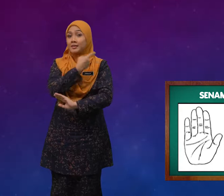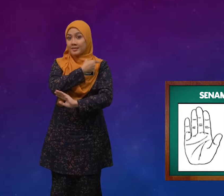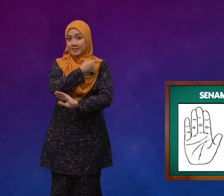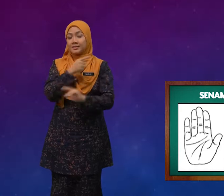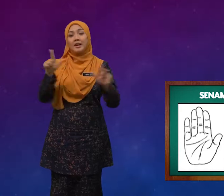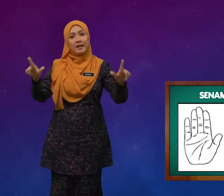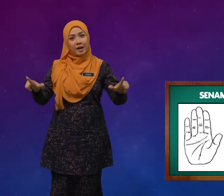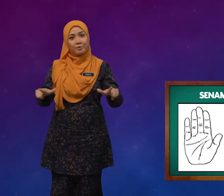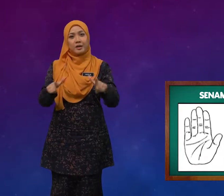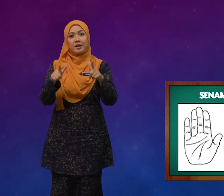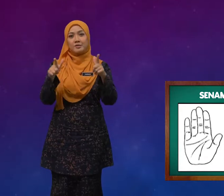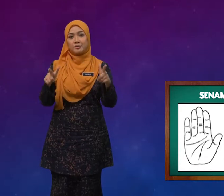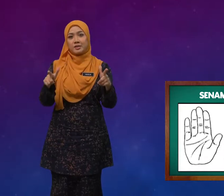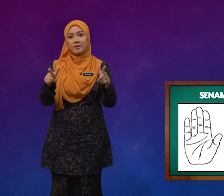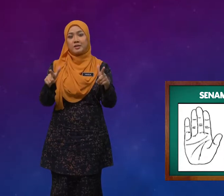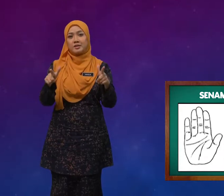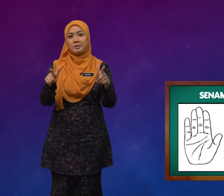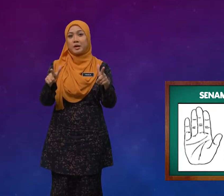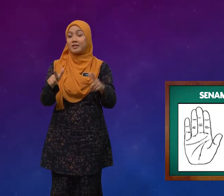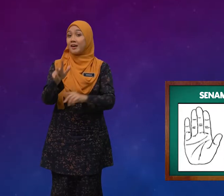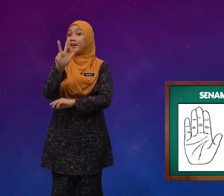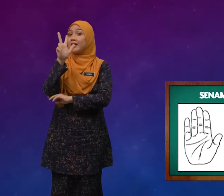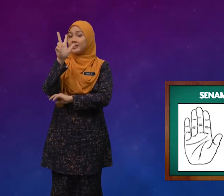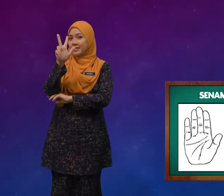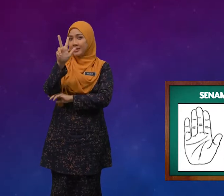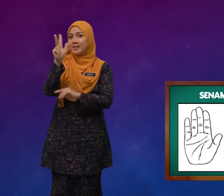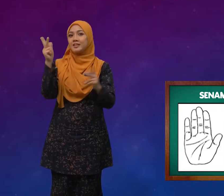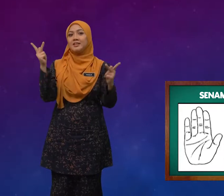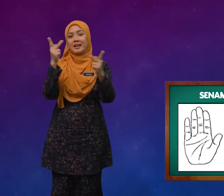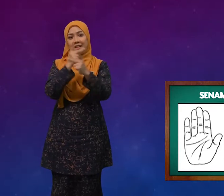Kita lakukan juga sebanyak tiga kali.